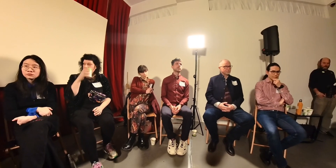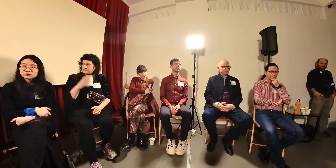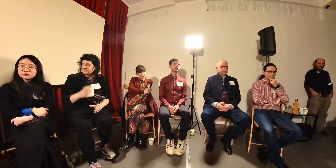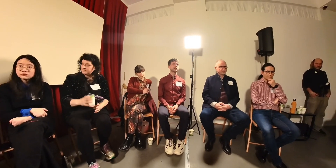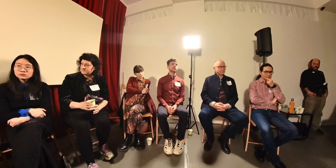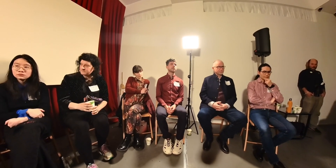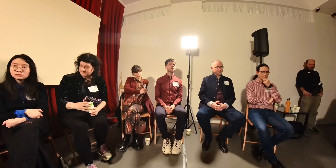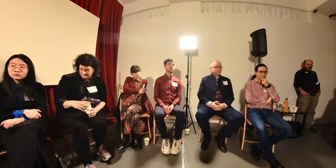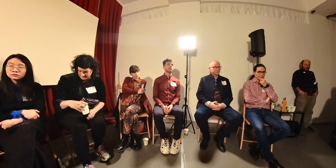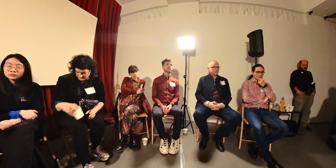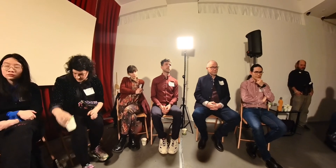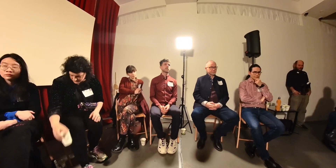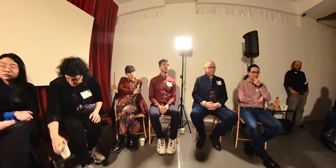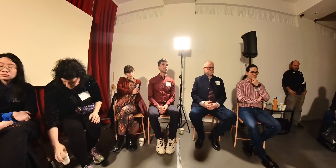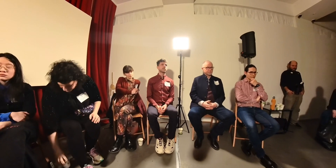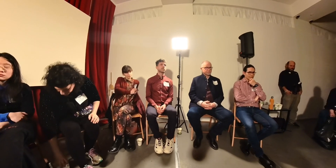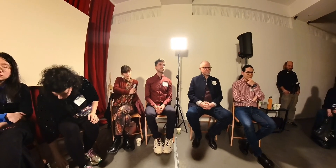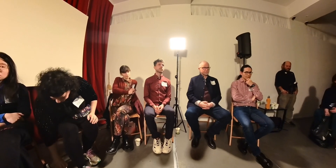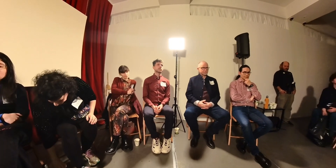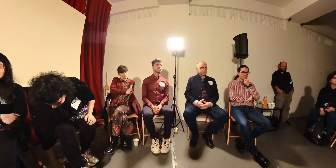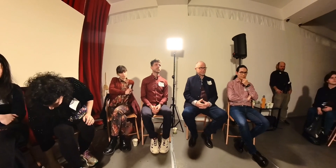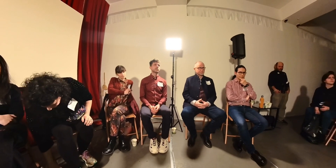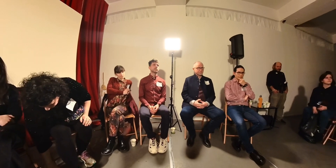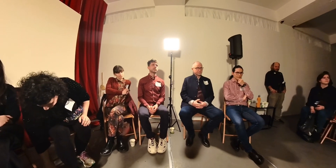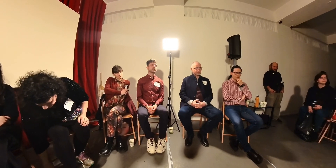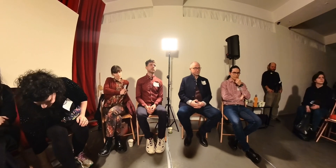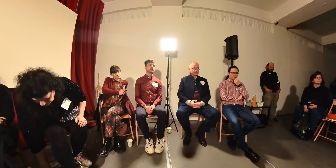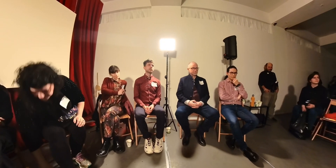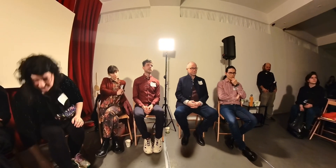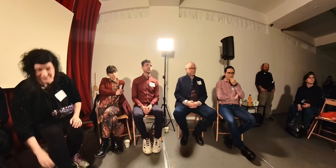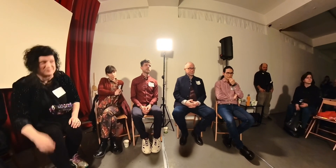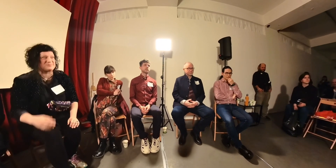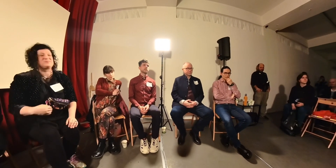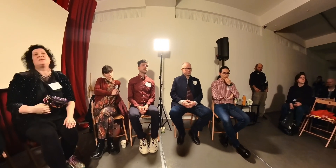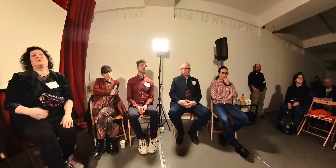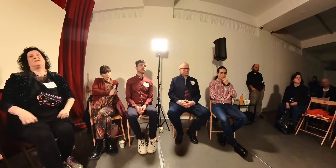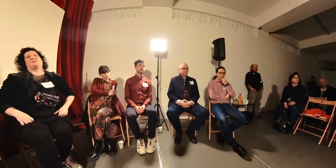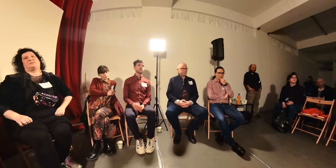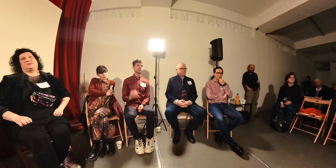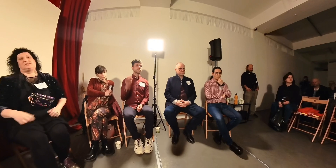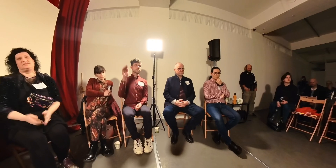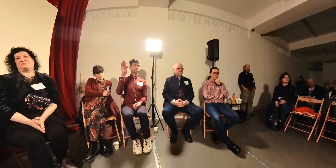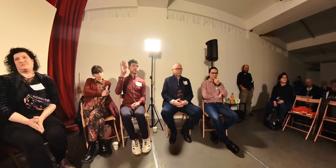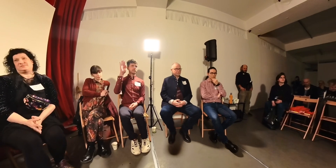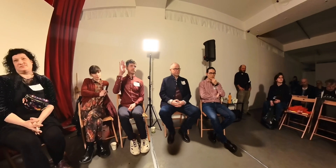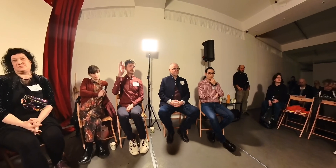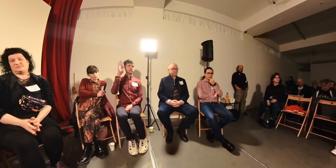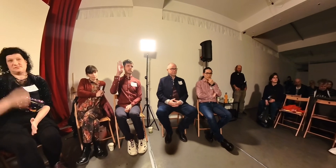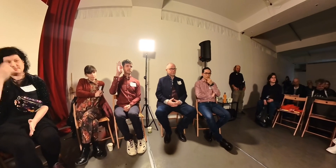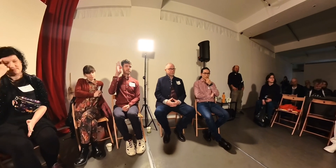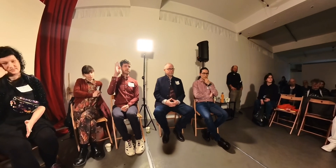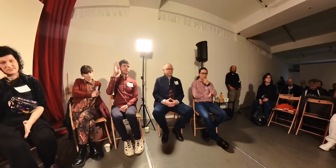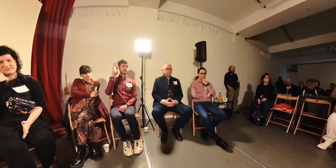a právě jakoby ukazovat ty problematické prvky, právě tu tokenizaci a tak dále,